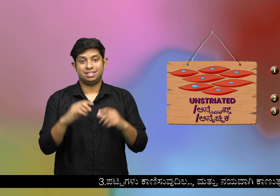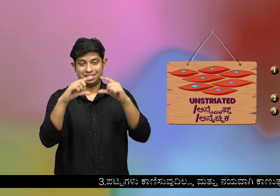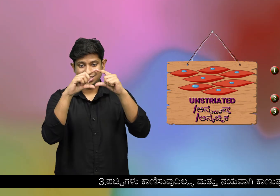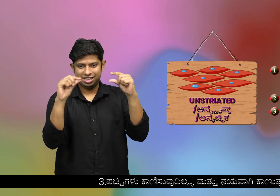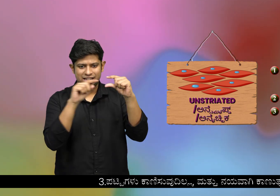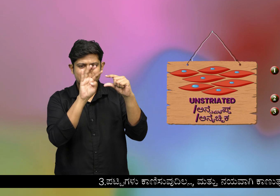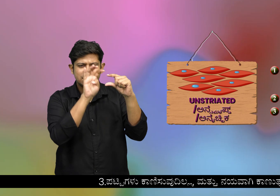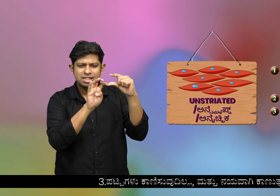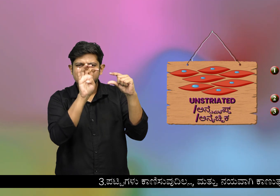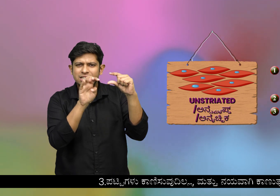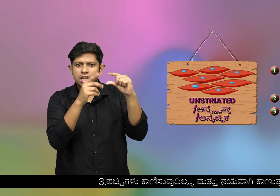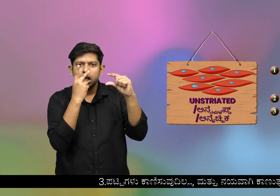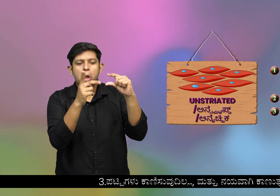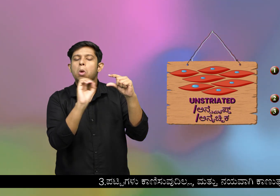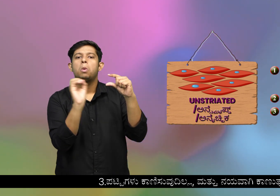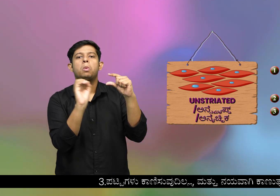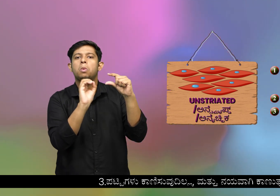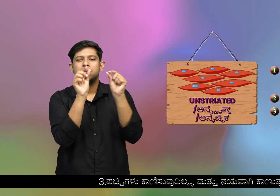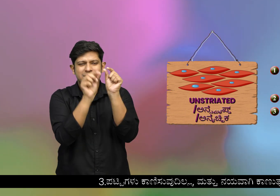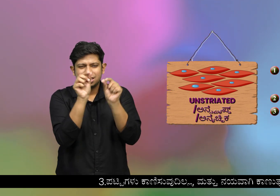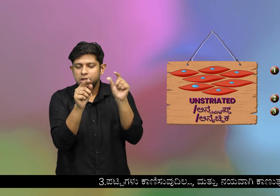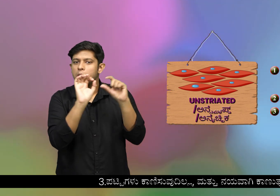ಪಟ್ಟೆಗಳು ಕಾಣಿಸುವುದಿಲ್ಲ ಮತ್ತು ನಯವಾಗಿ ಕಾಣುತ್ತವೆ.